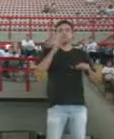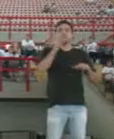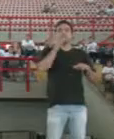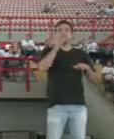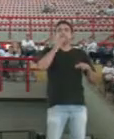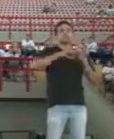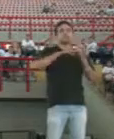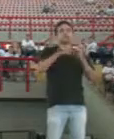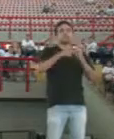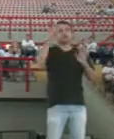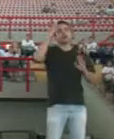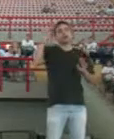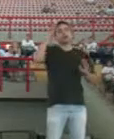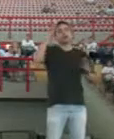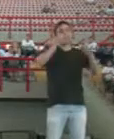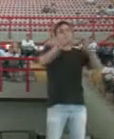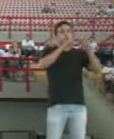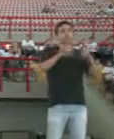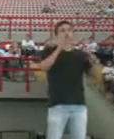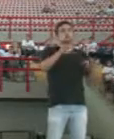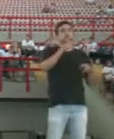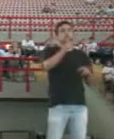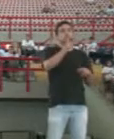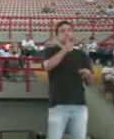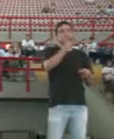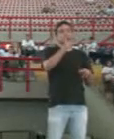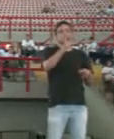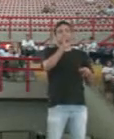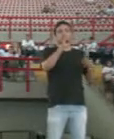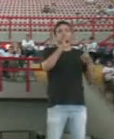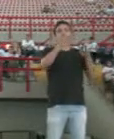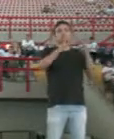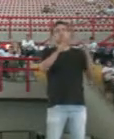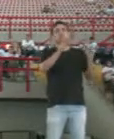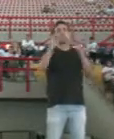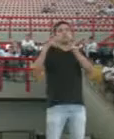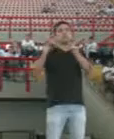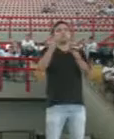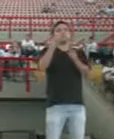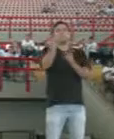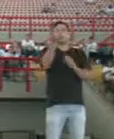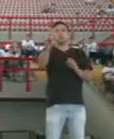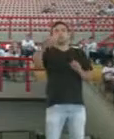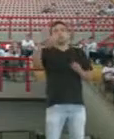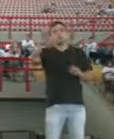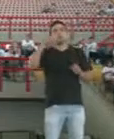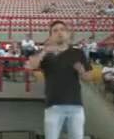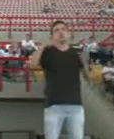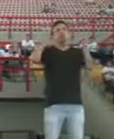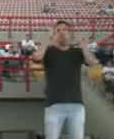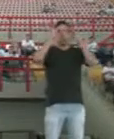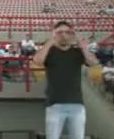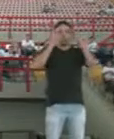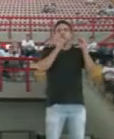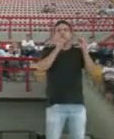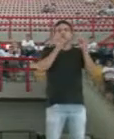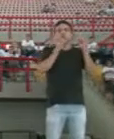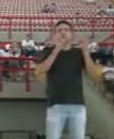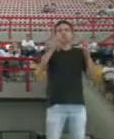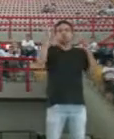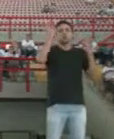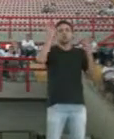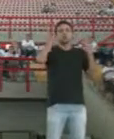dizer amanhã. Então, concrastinar. Aí ficou para 2015. Aí você diz assim, me salvei-me. Exato,